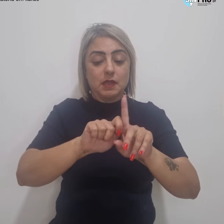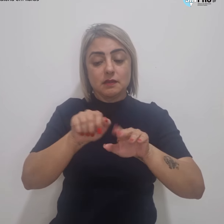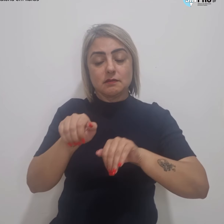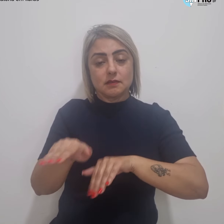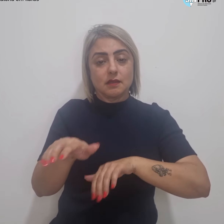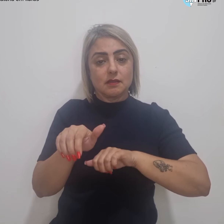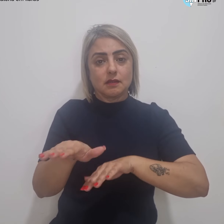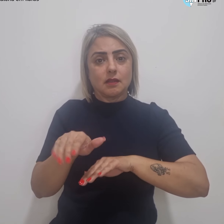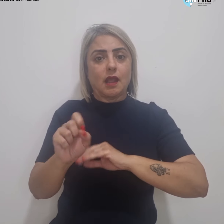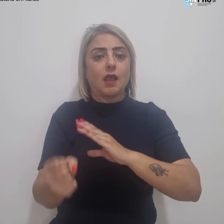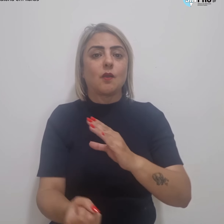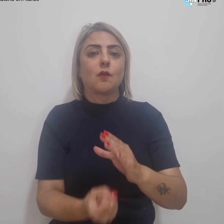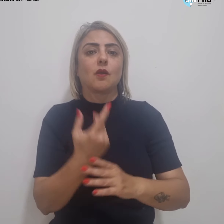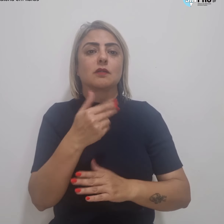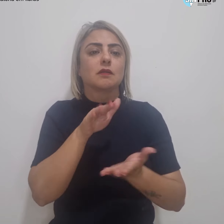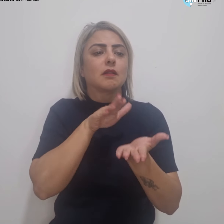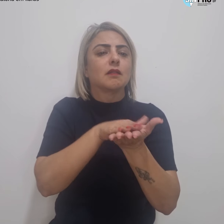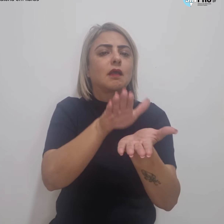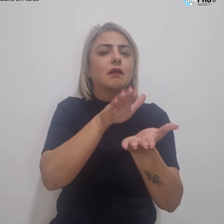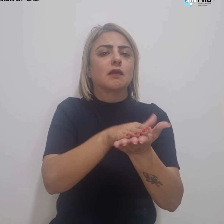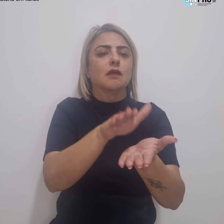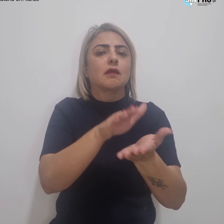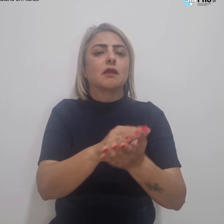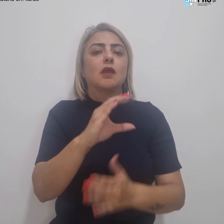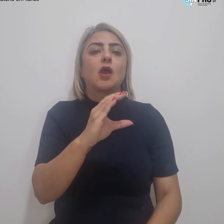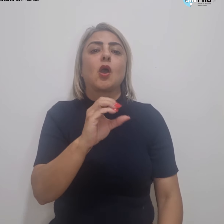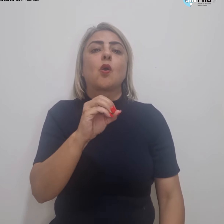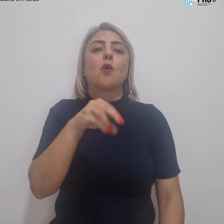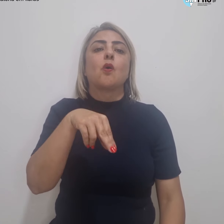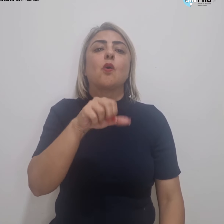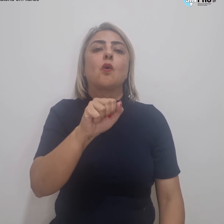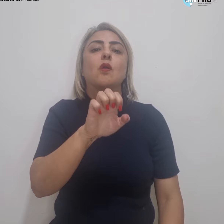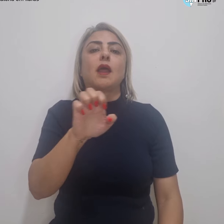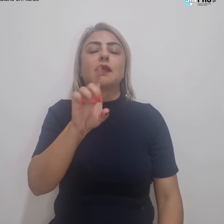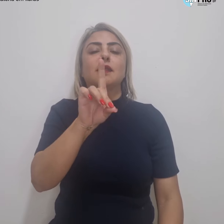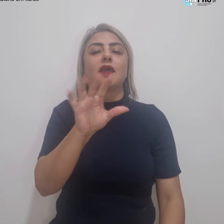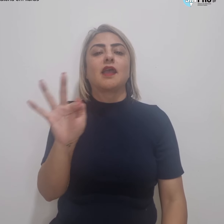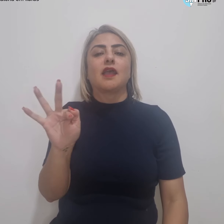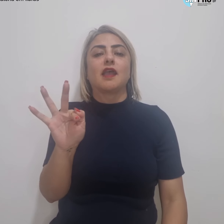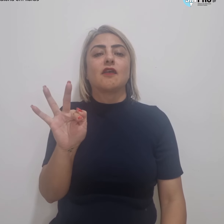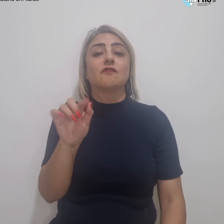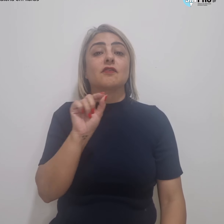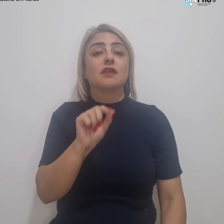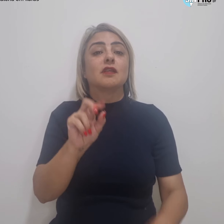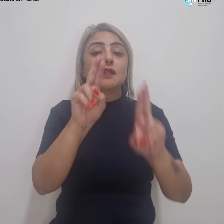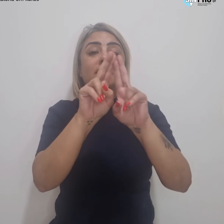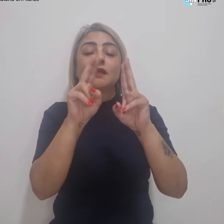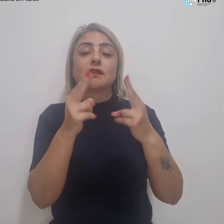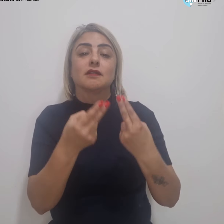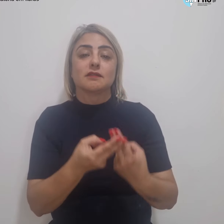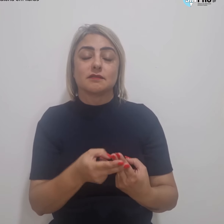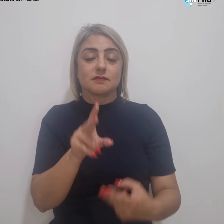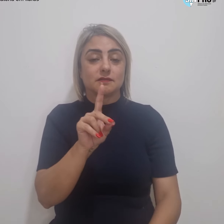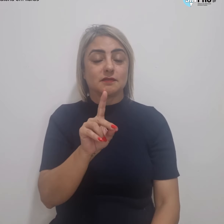acontecerá o lançamento da Conai Distrital na Câmara Legislativa do Distrito Federal,